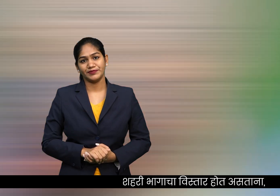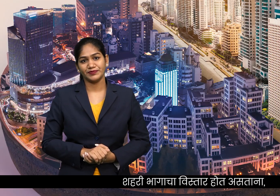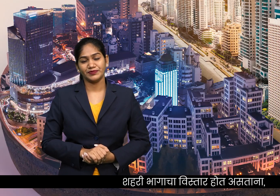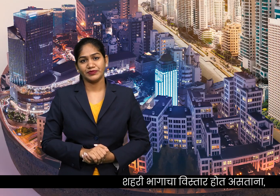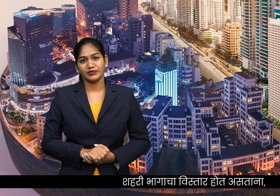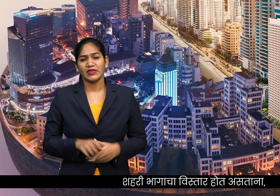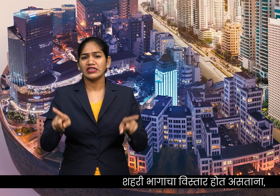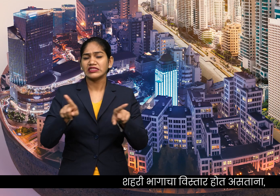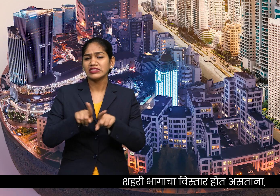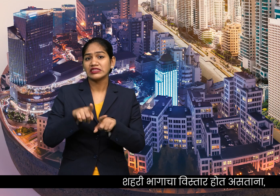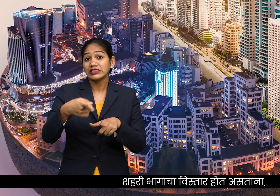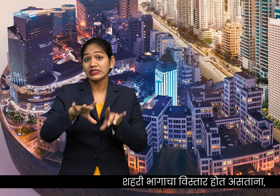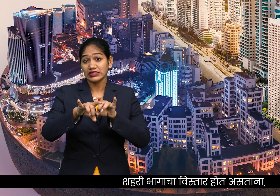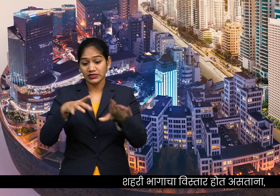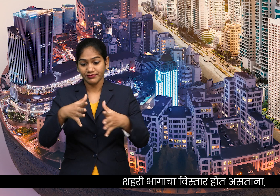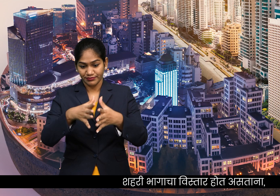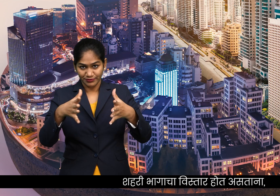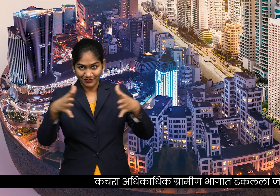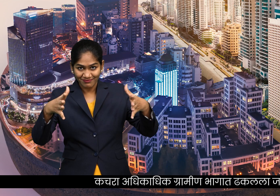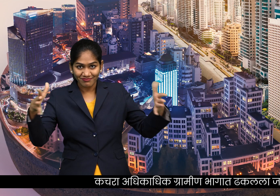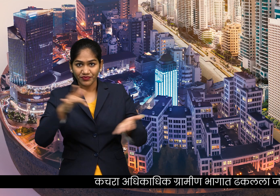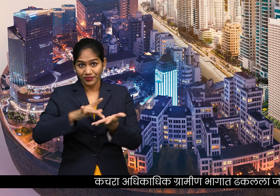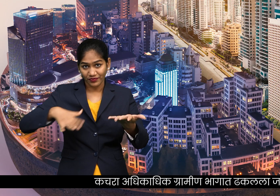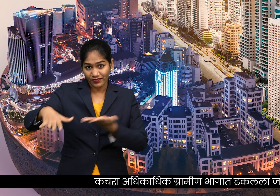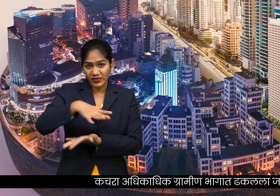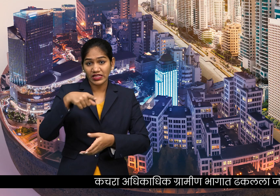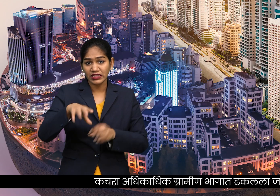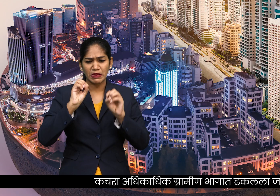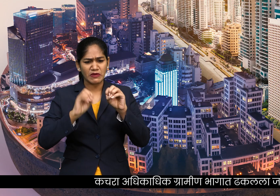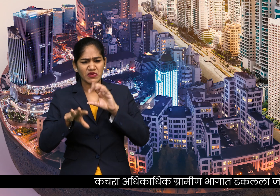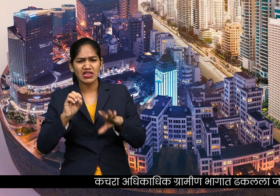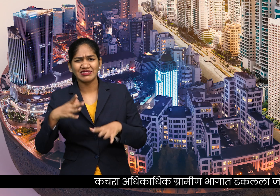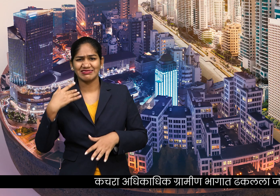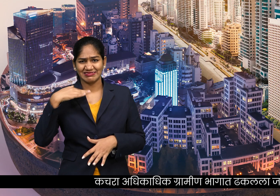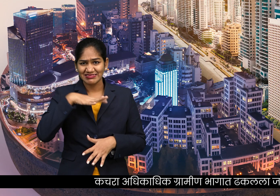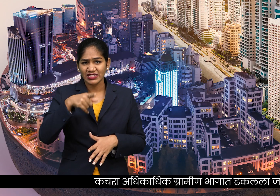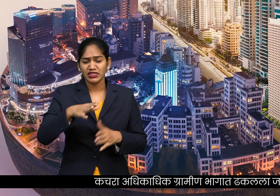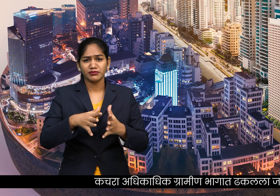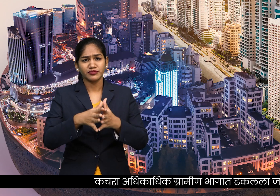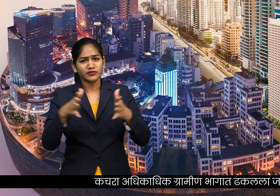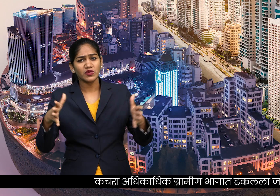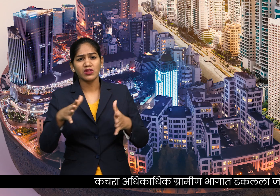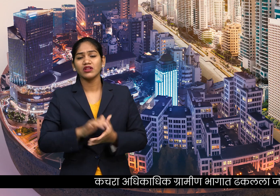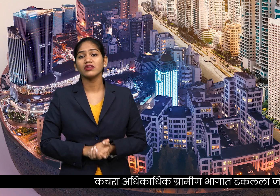शहरी भागांचा विस्तार होत असताना कचरा अधिकाधिक ग्रामीण भागात ढकलला जातो,